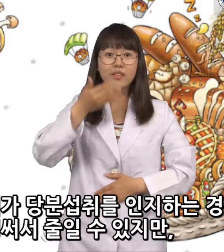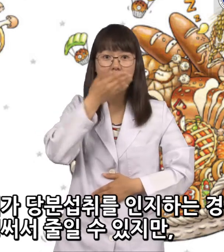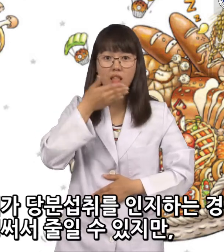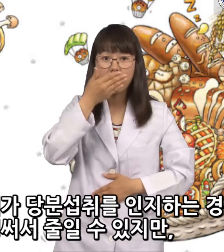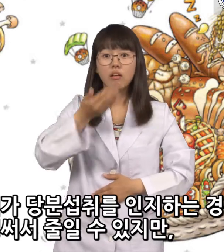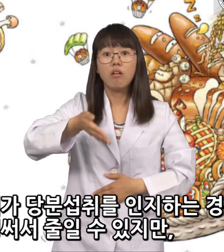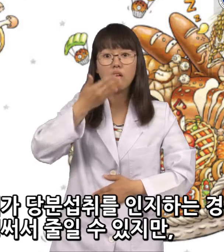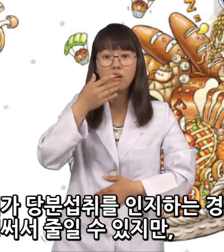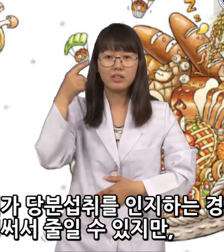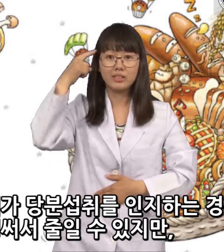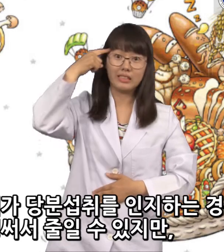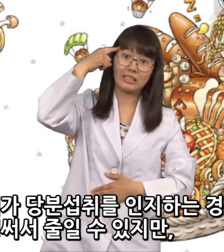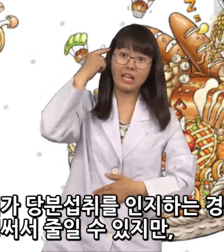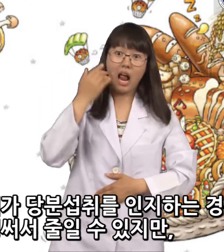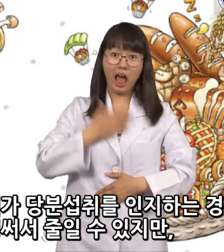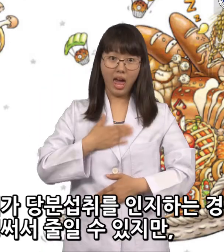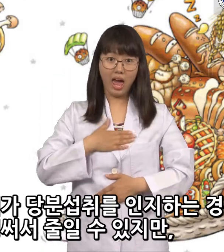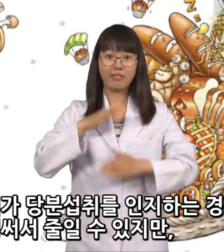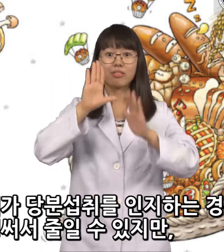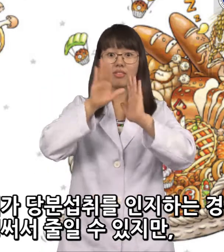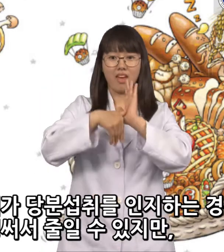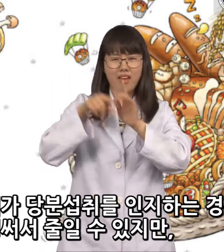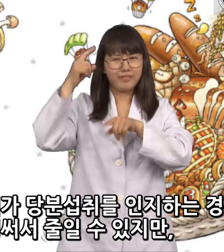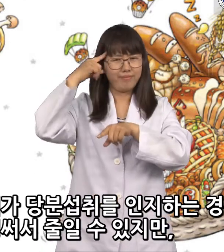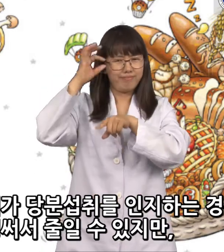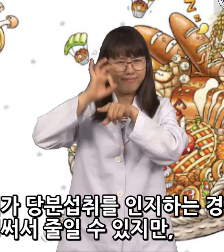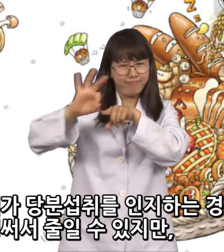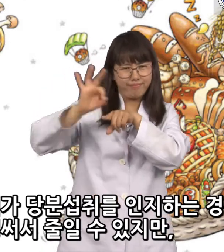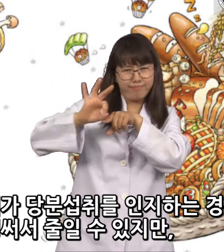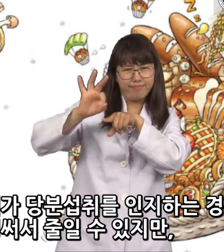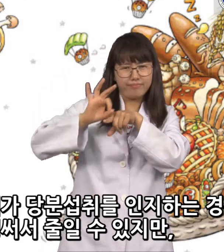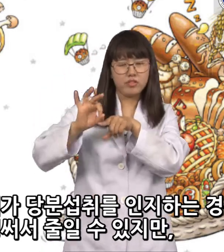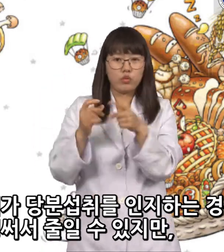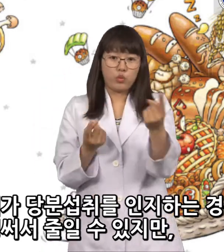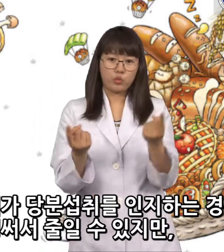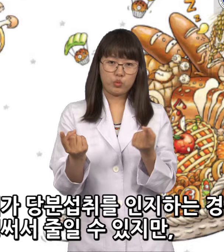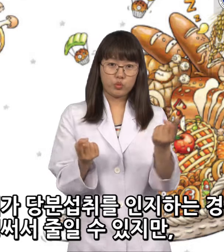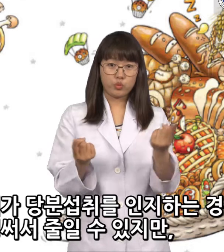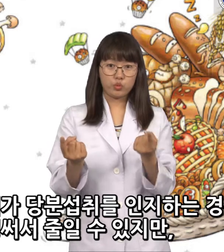당분 섭취를 인지하는 경우는 신경 써서 줄일 수 있지만